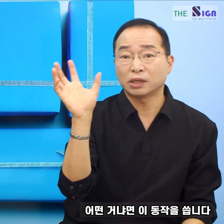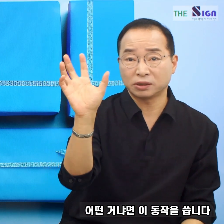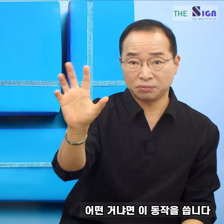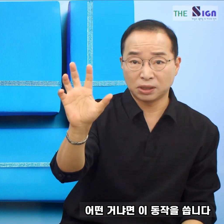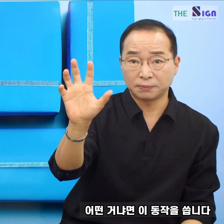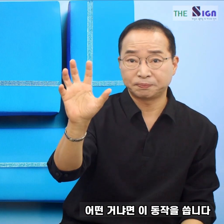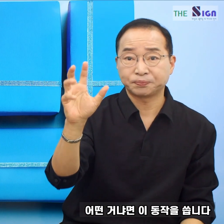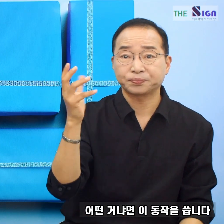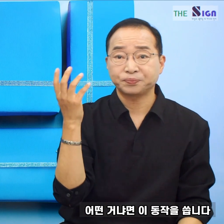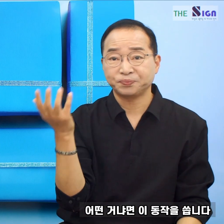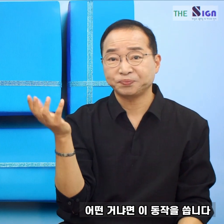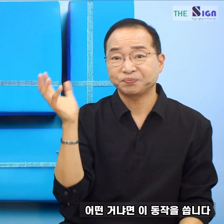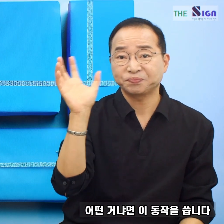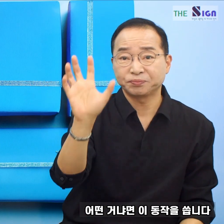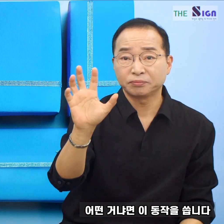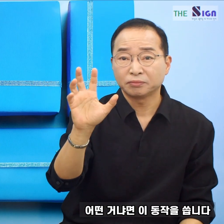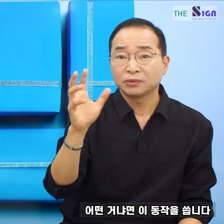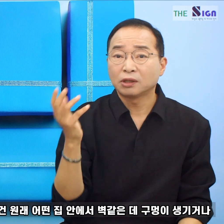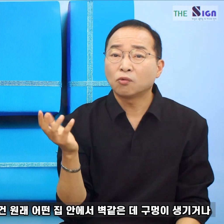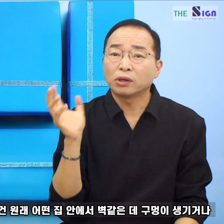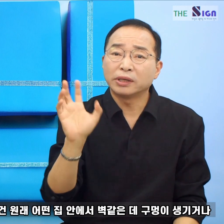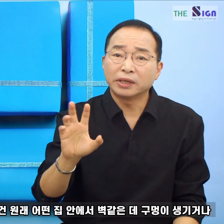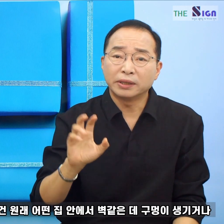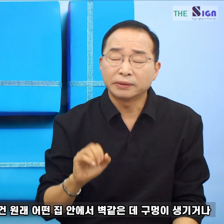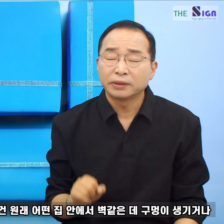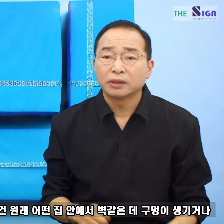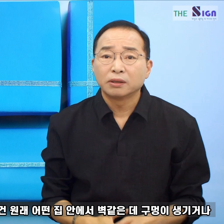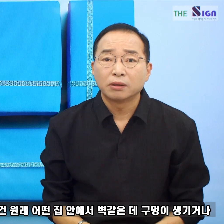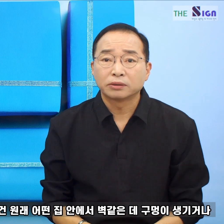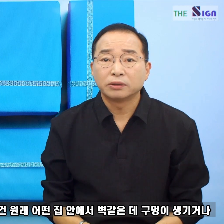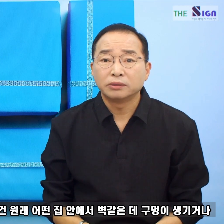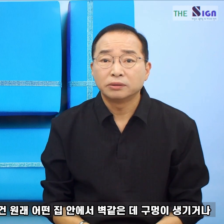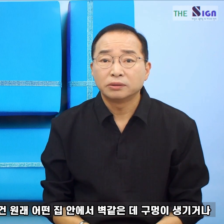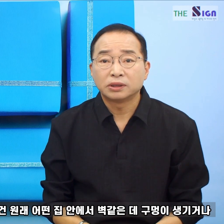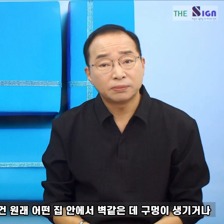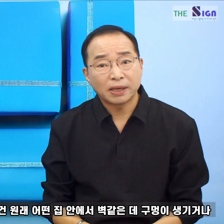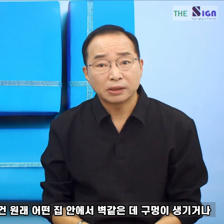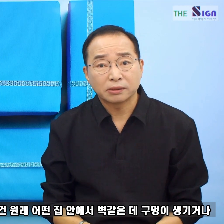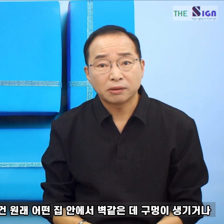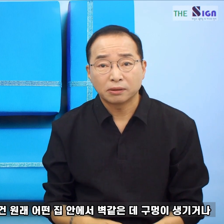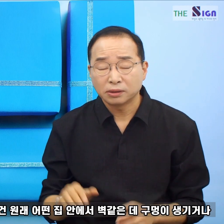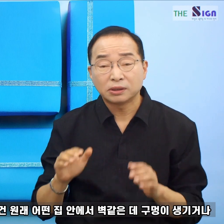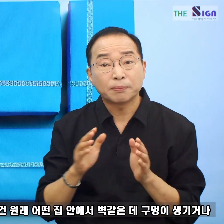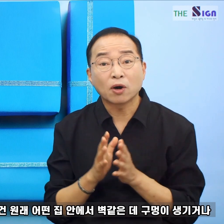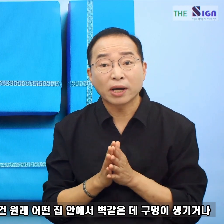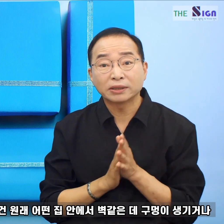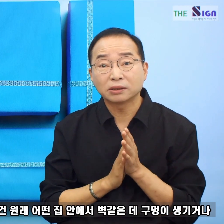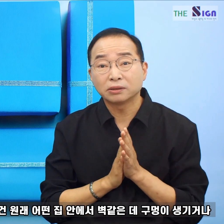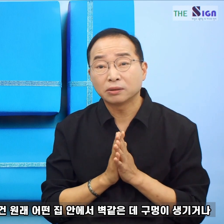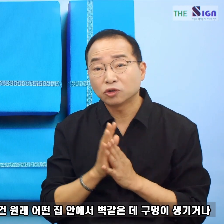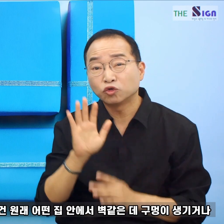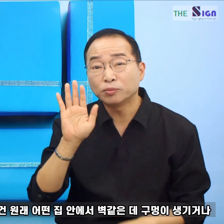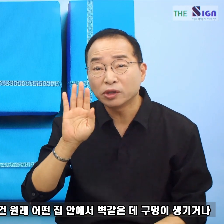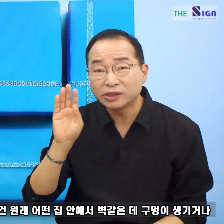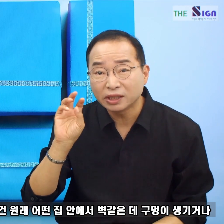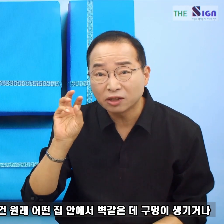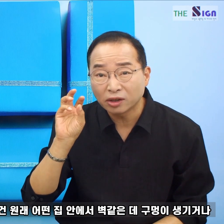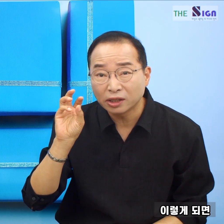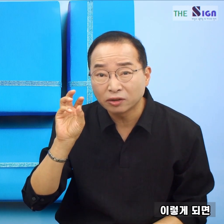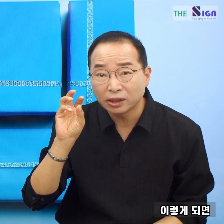씁니다. 이건 원래 어떤 집 안에서 벽 같은 데 이제 구멍이 생기거나 이렇게